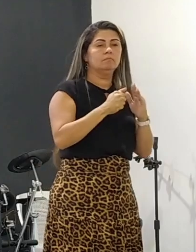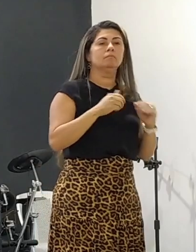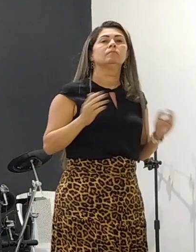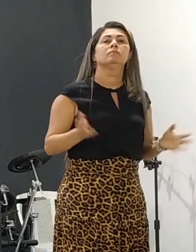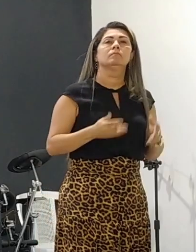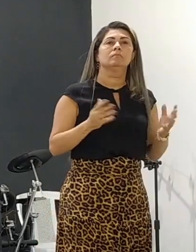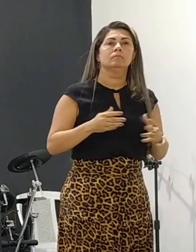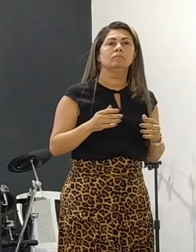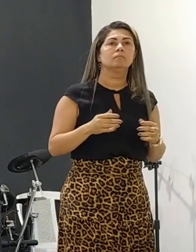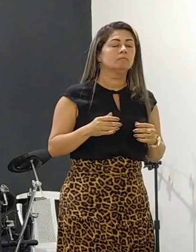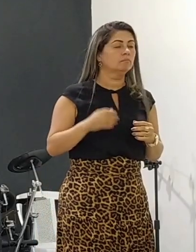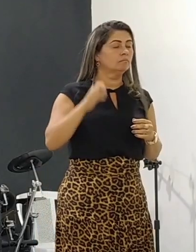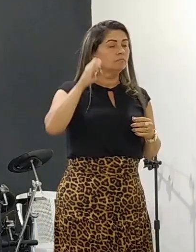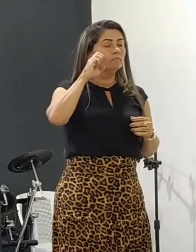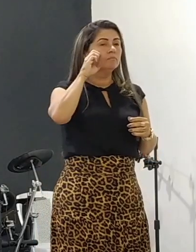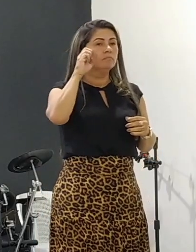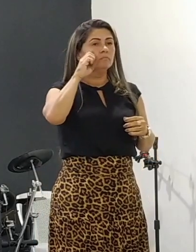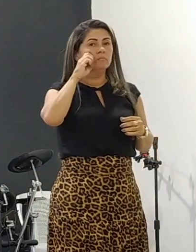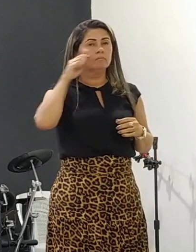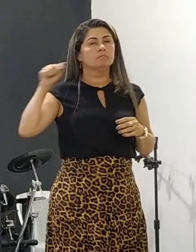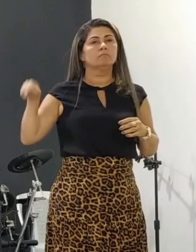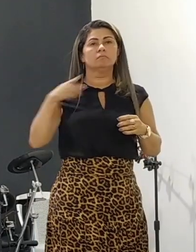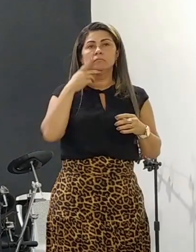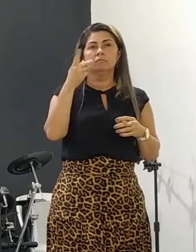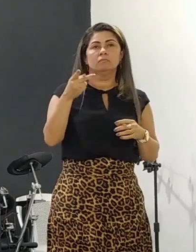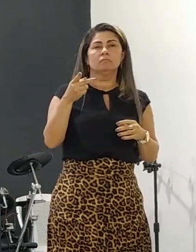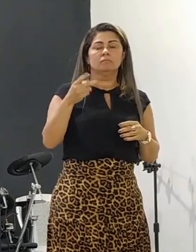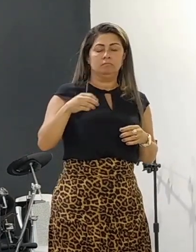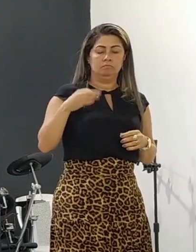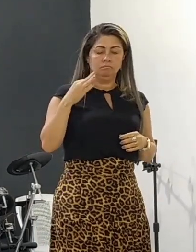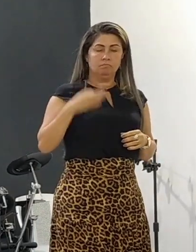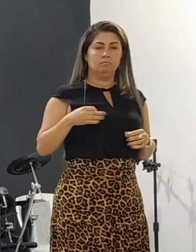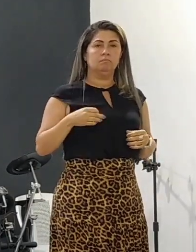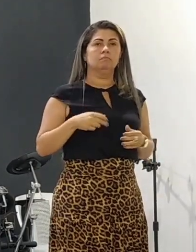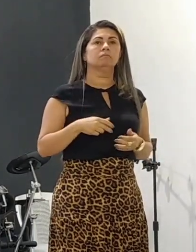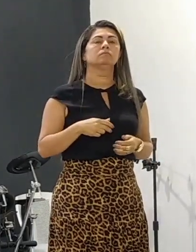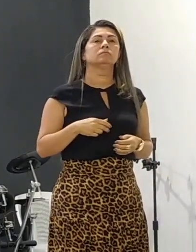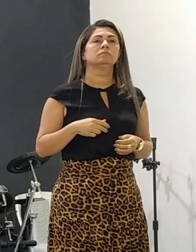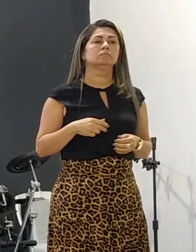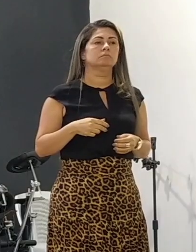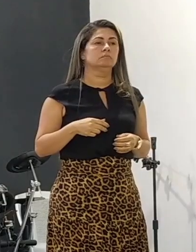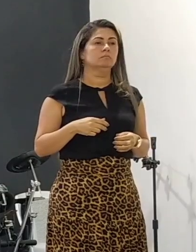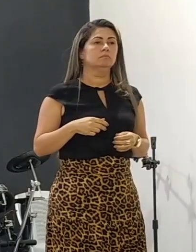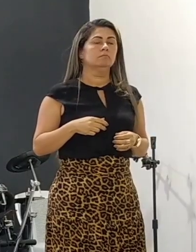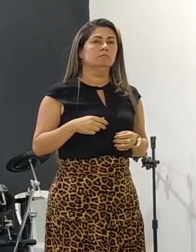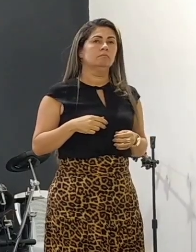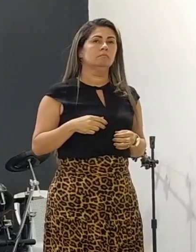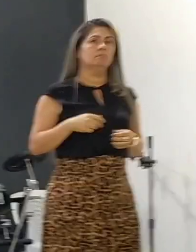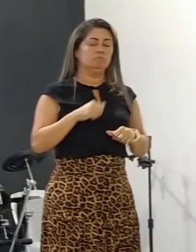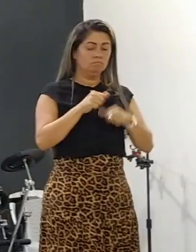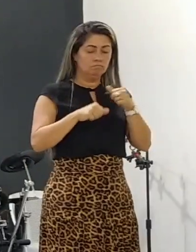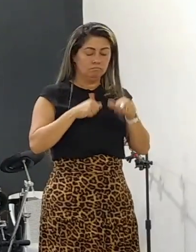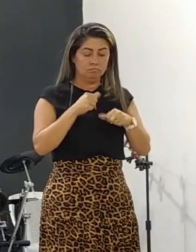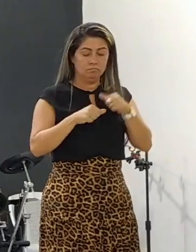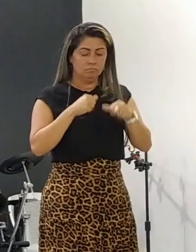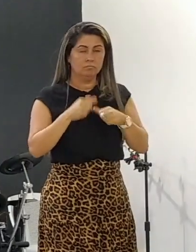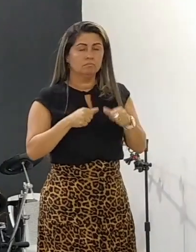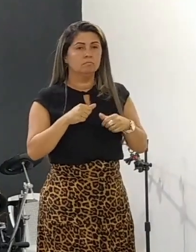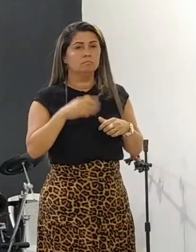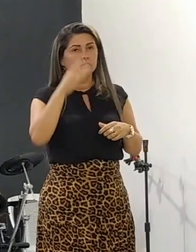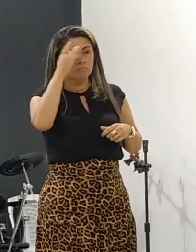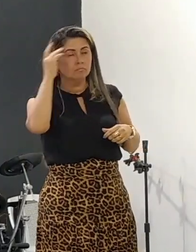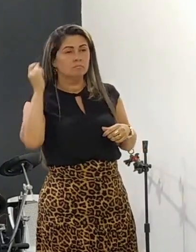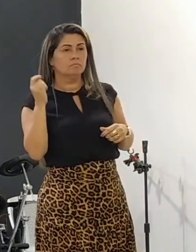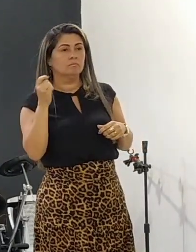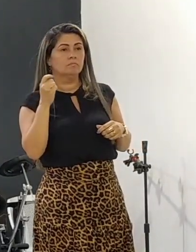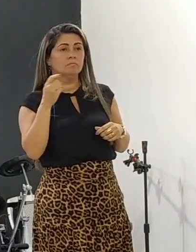hoje a Elizabeth subir aqui hoje e falar com segurança, né? Isso é algo transformador, né? A gente foi uma pessoa que não